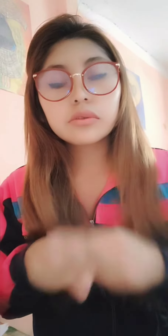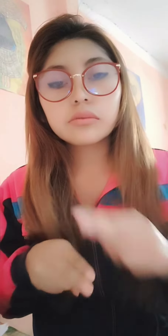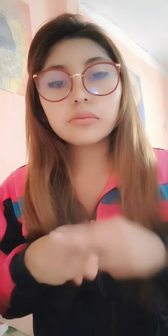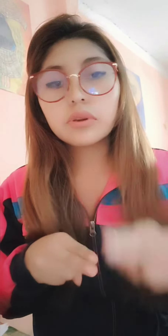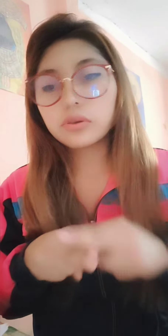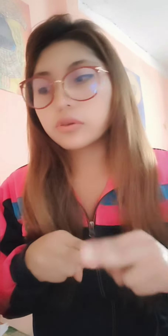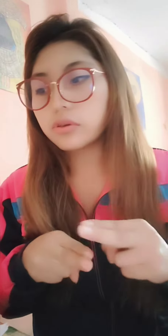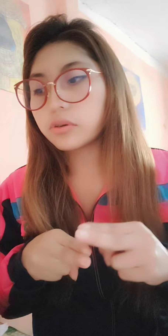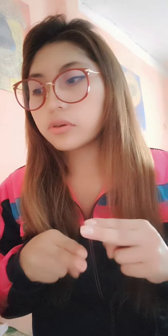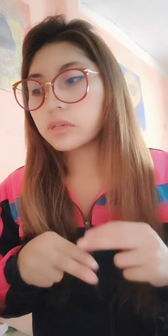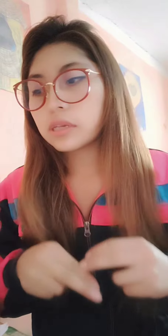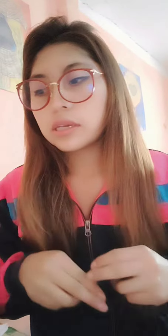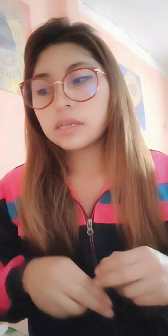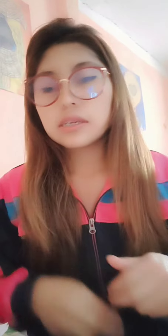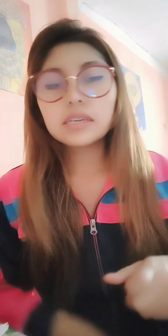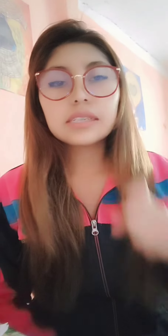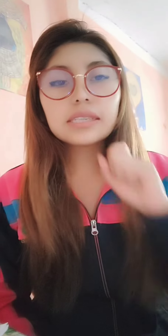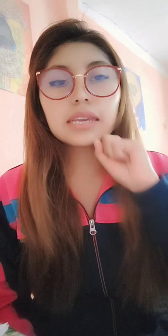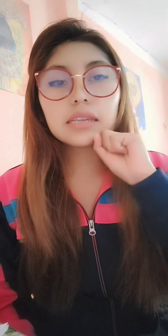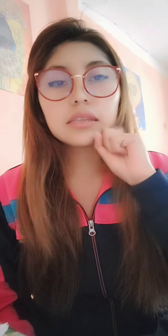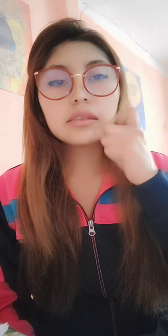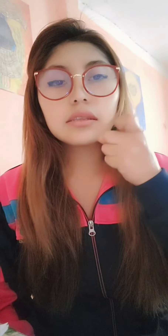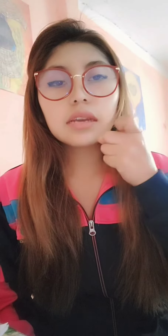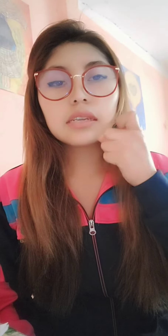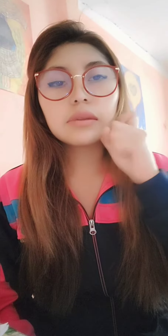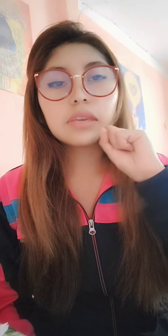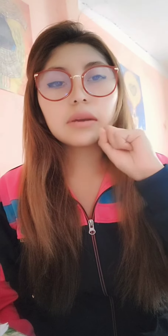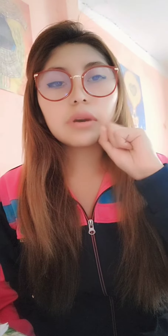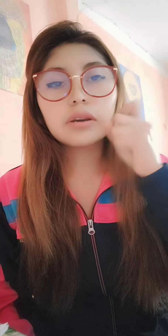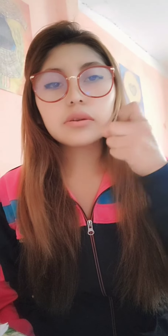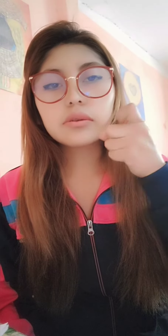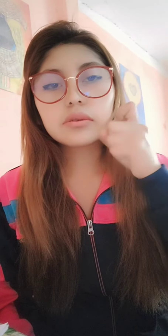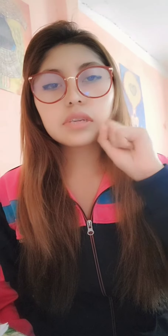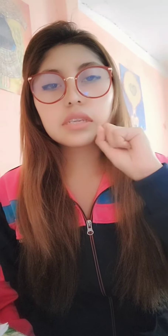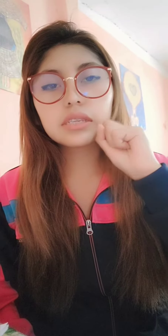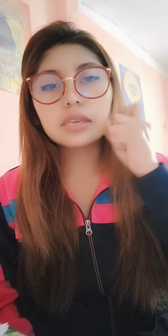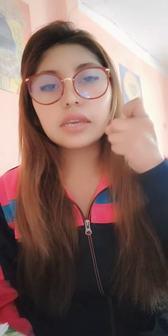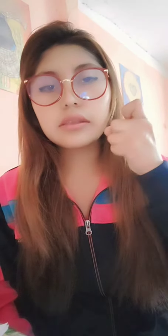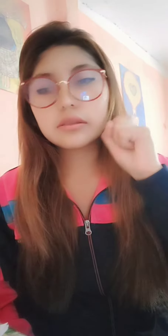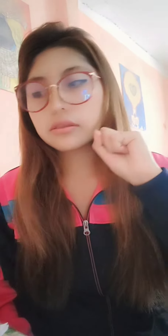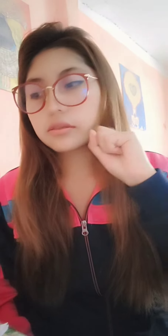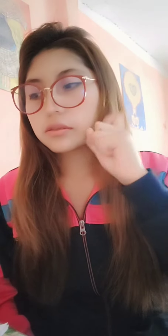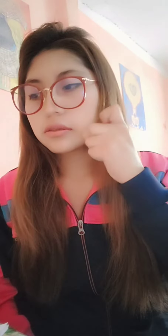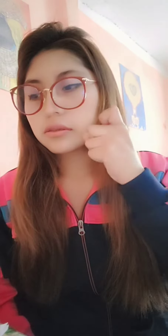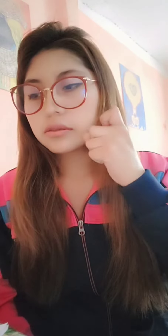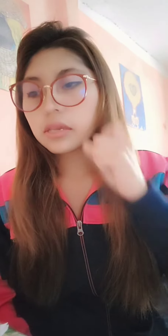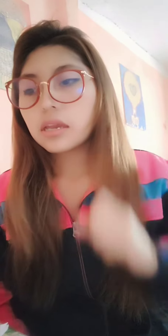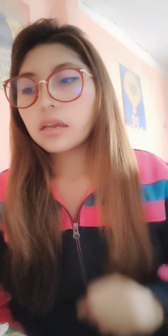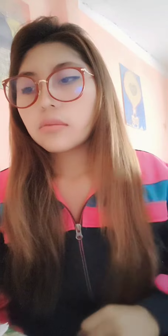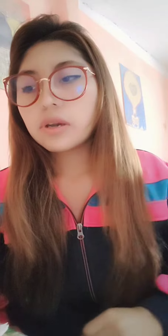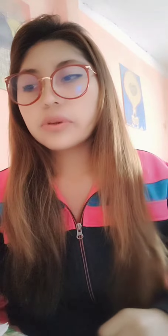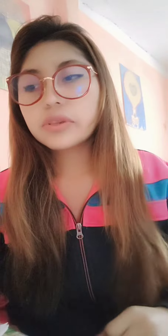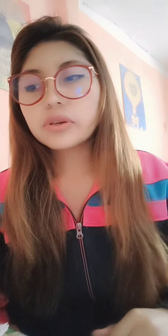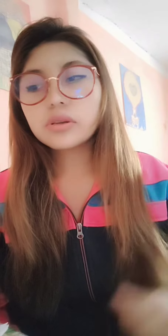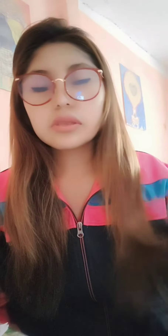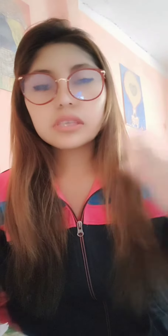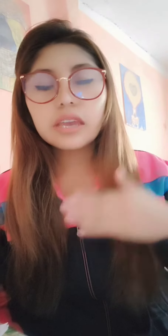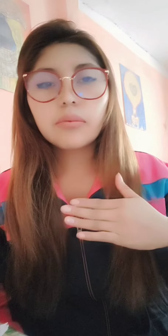pronto. Recién, arriba y abajo, recién. Vamos con tiempo